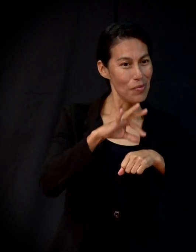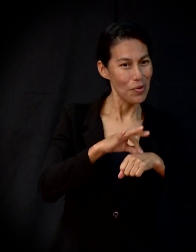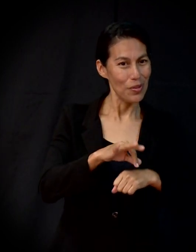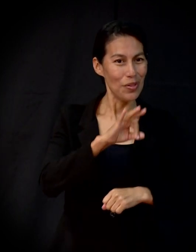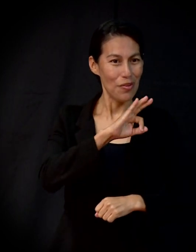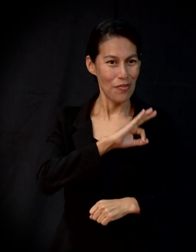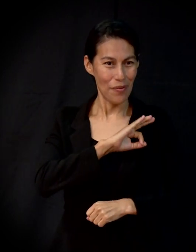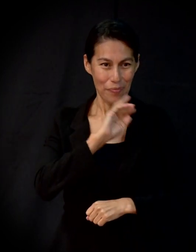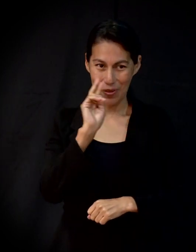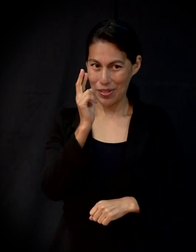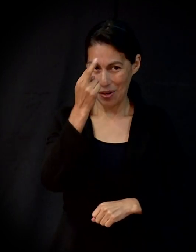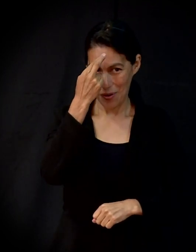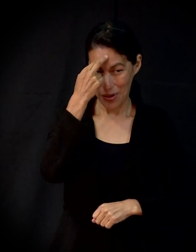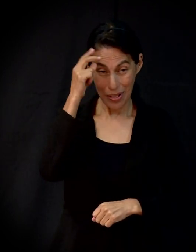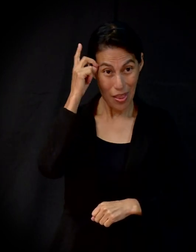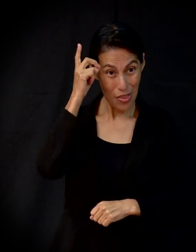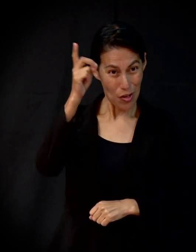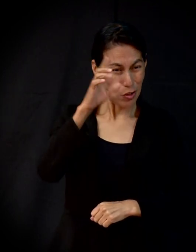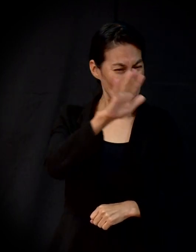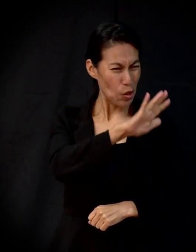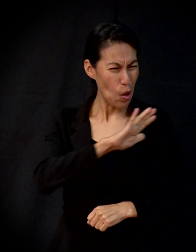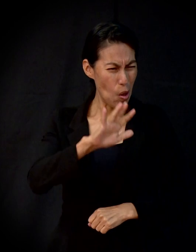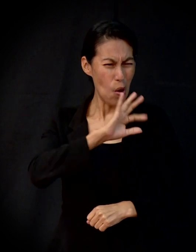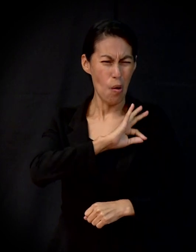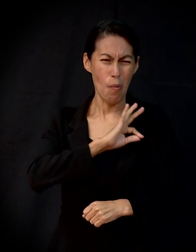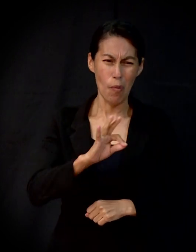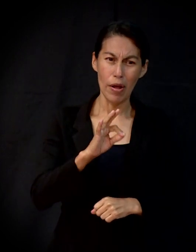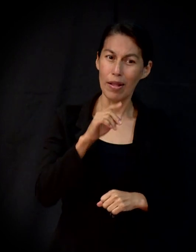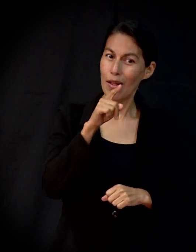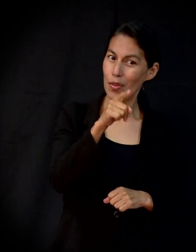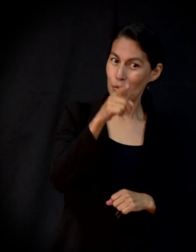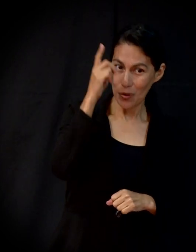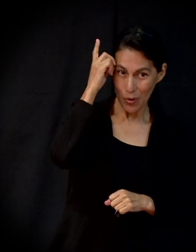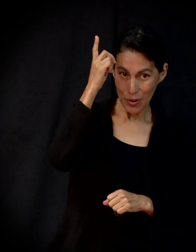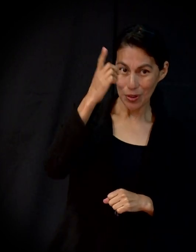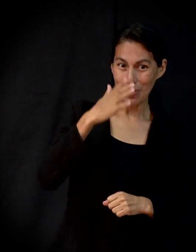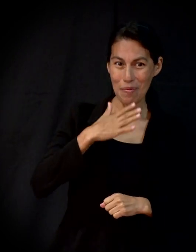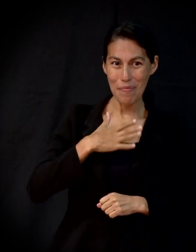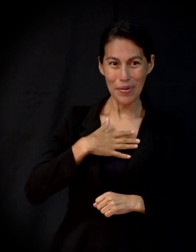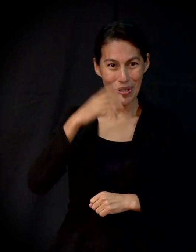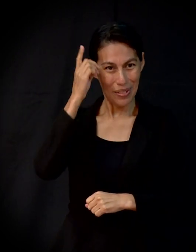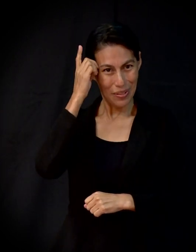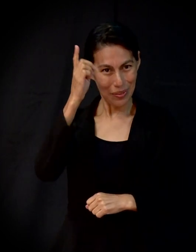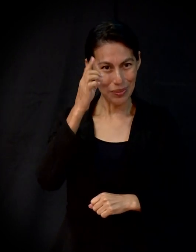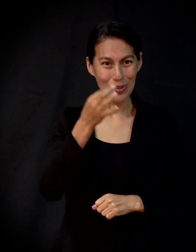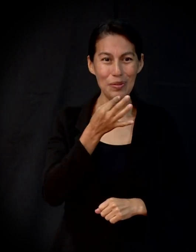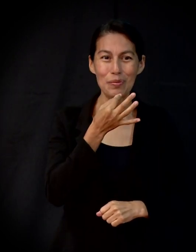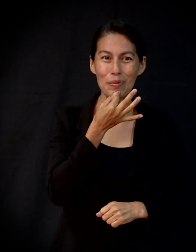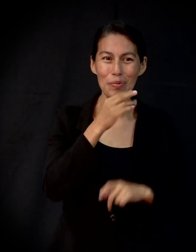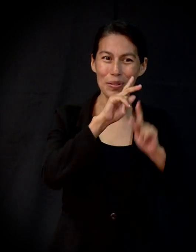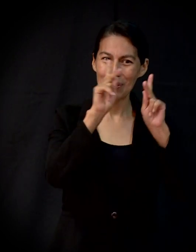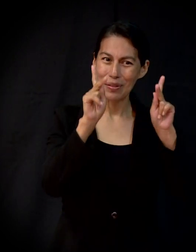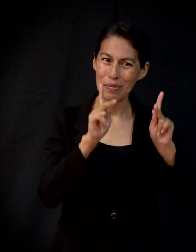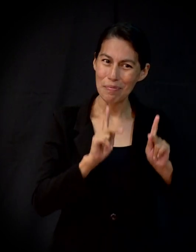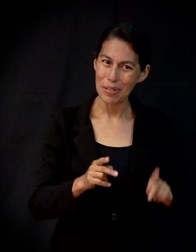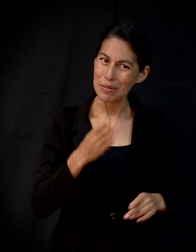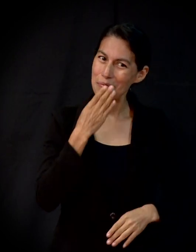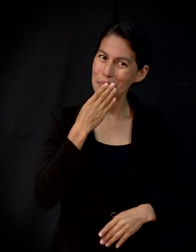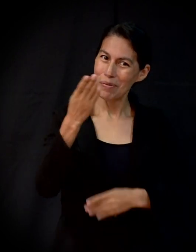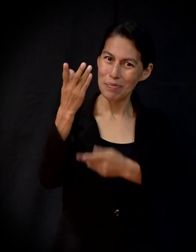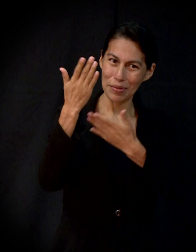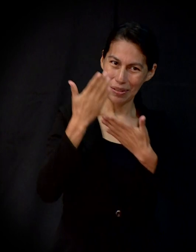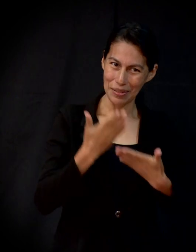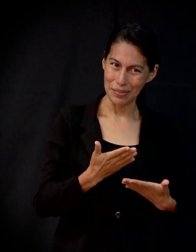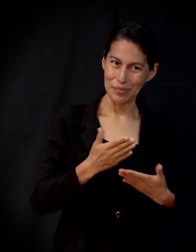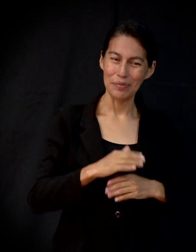Recuerde, invocamos al Dios de lo imposible, Dios en Dios. Esto es un momento